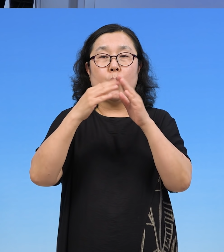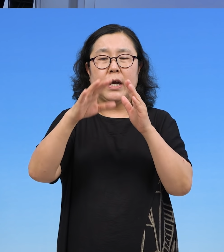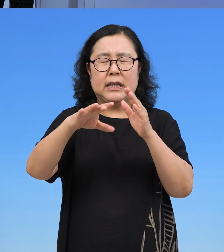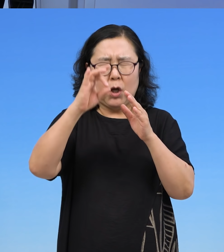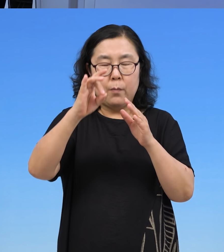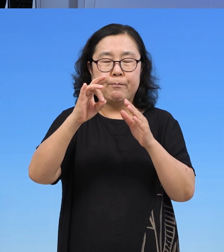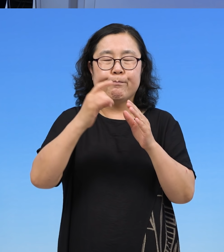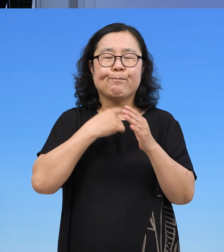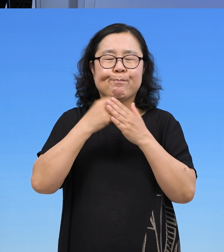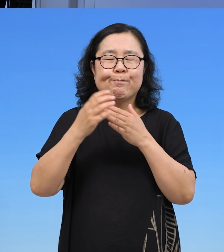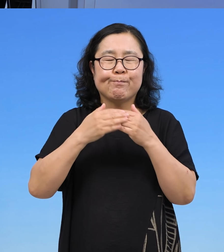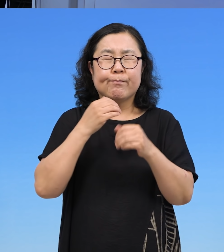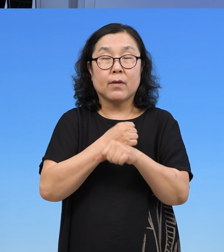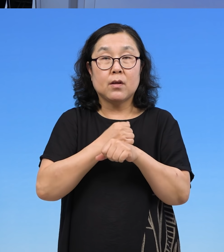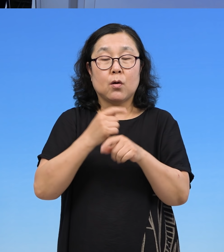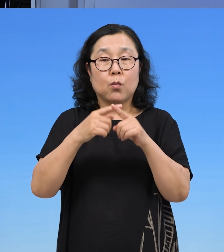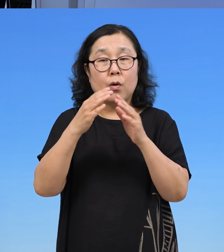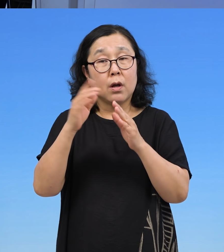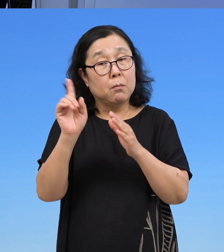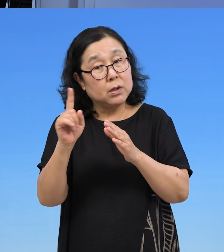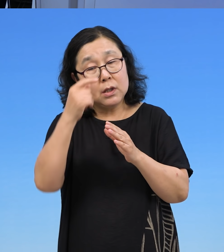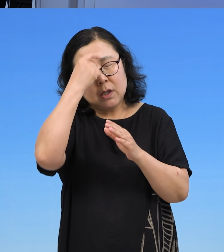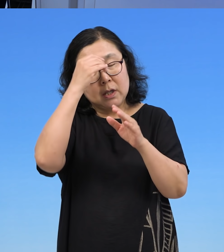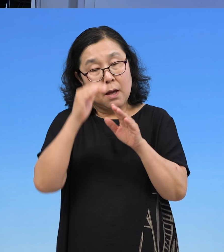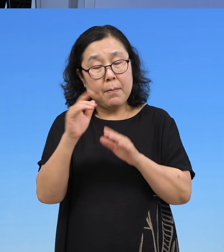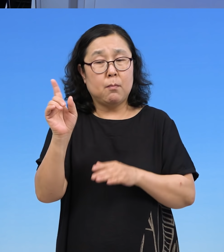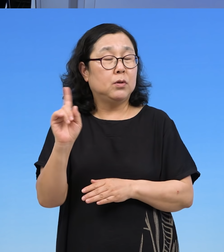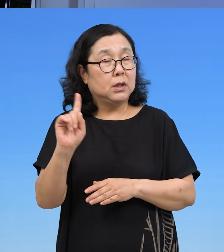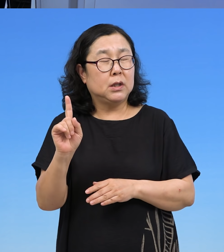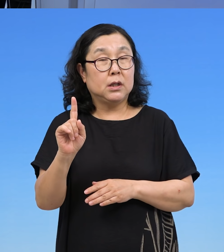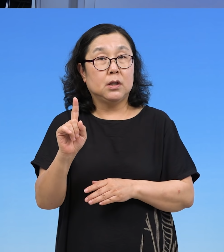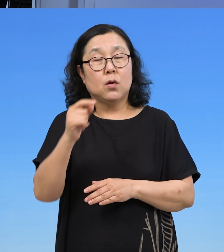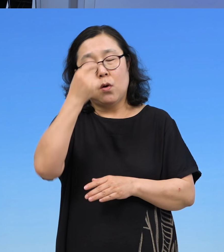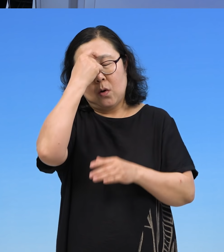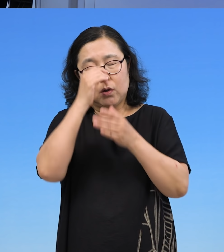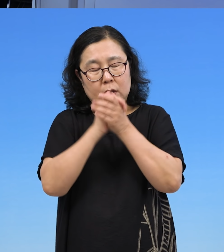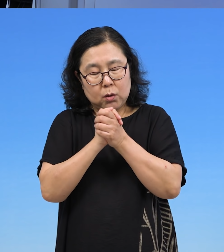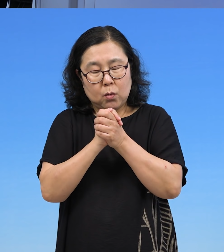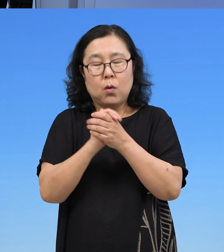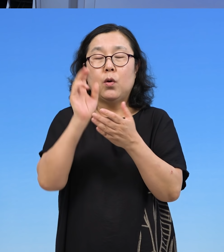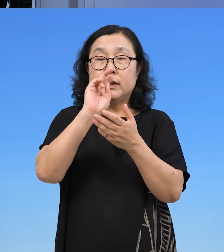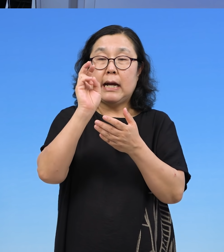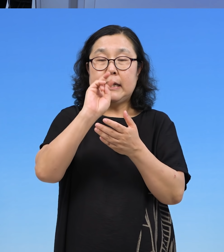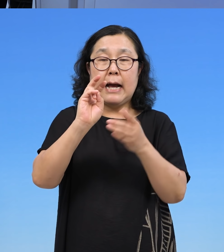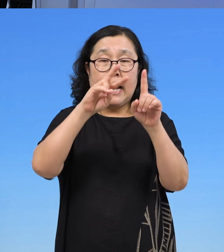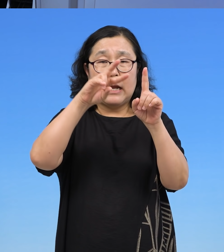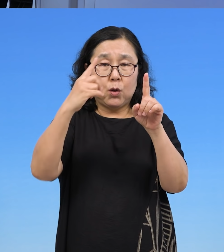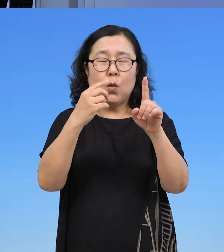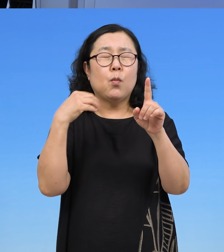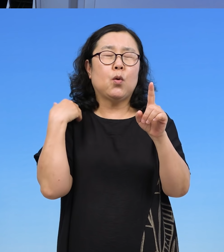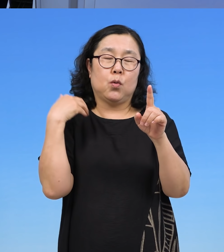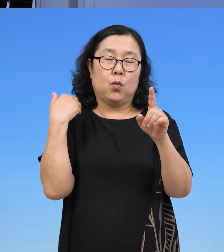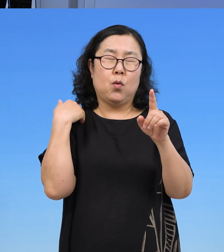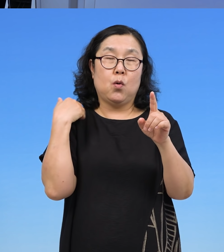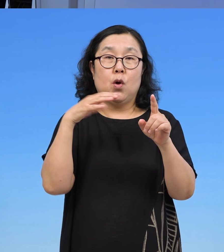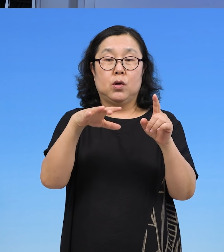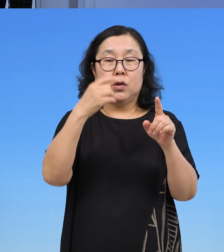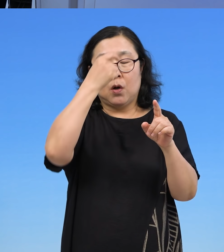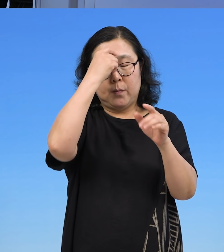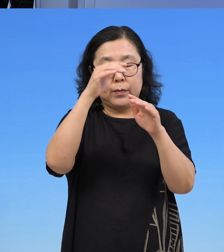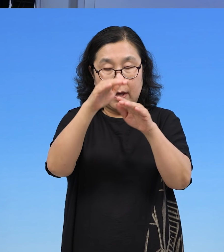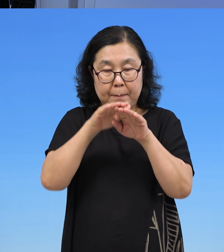교회가 처음입니다 교회가 뭔지 예배는 또 뭔지 기도문이나 찬양 하나 제대로 알지 못한